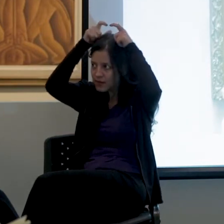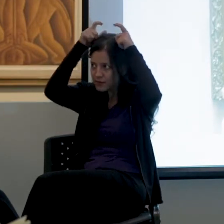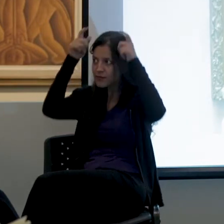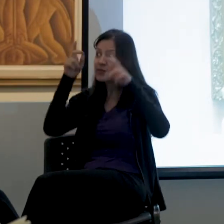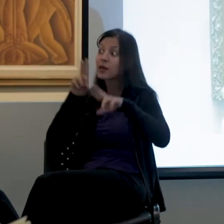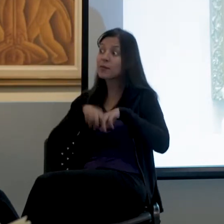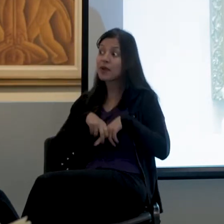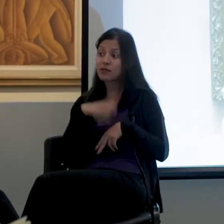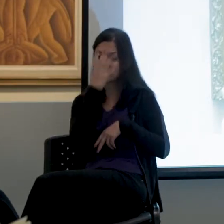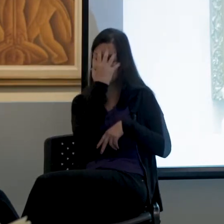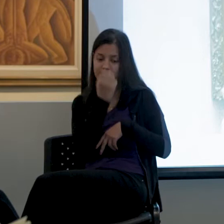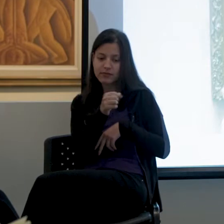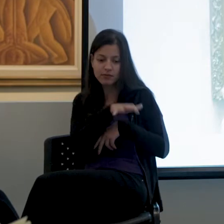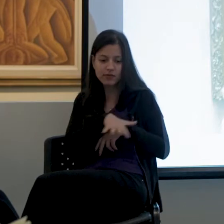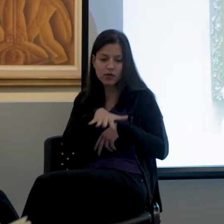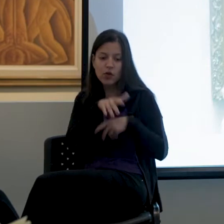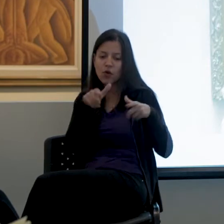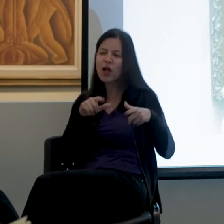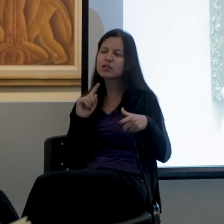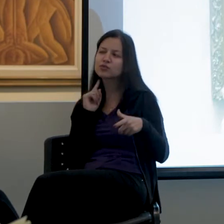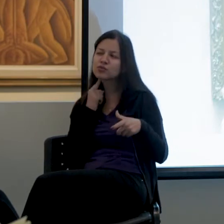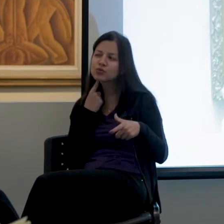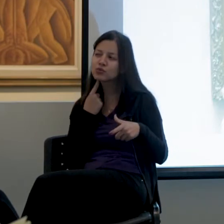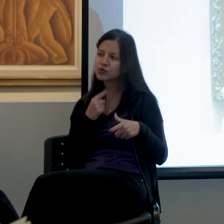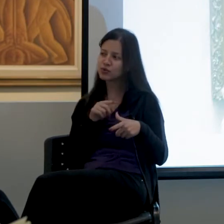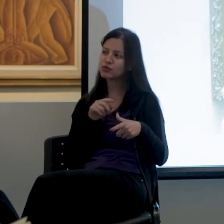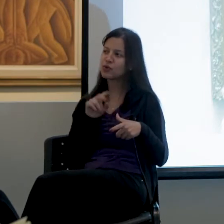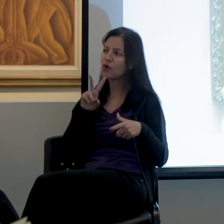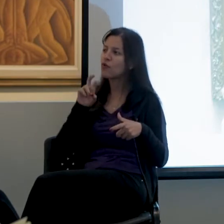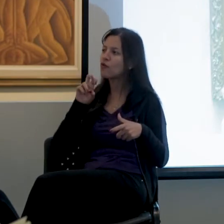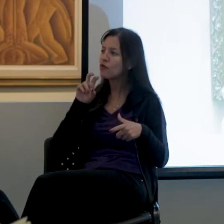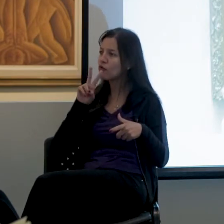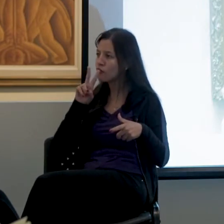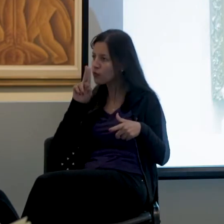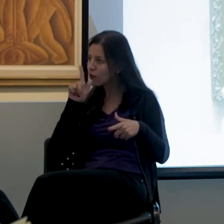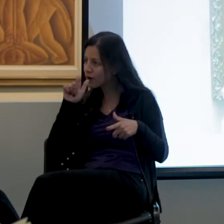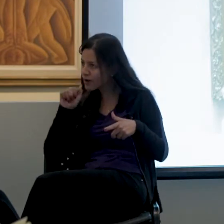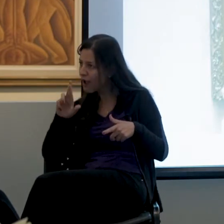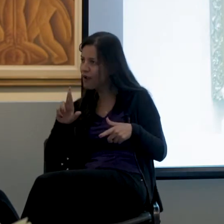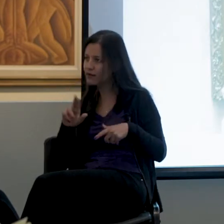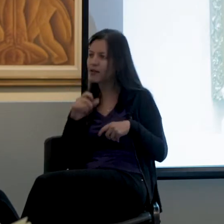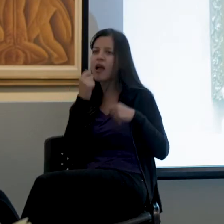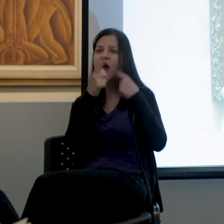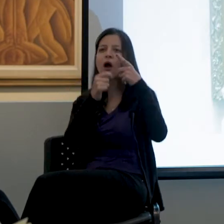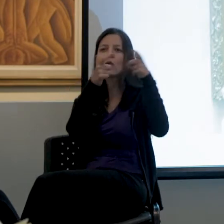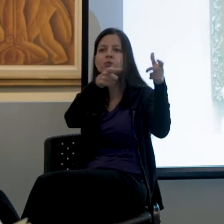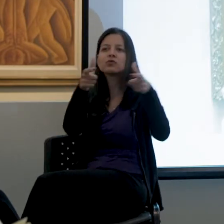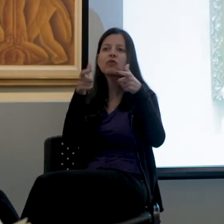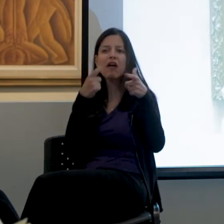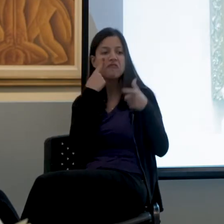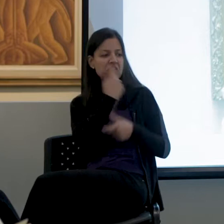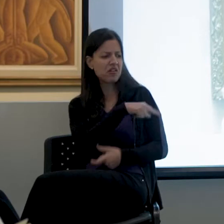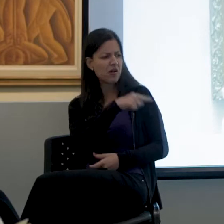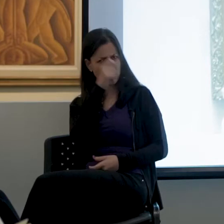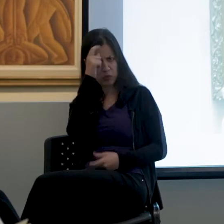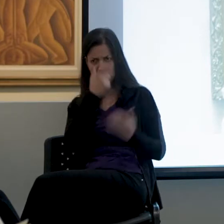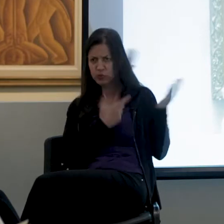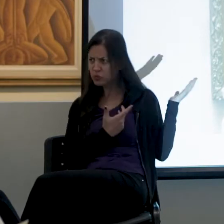não é? Por aquilo que toda a tradição não considera cultura, não considera valor,